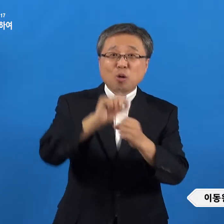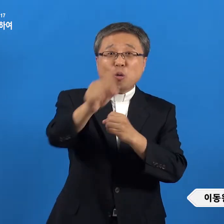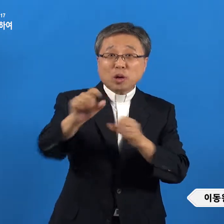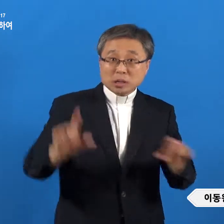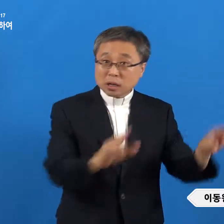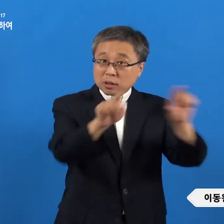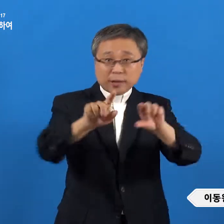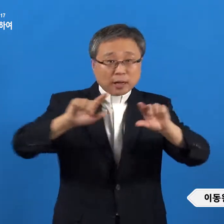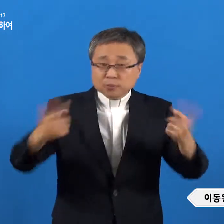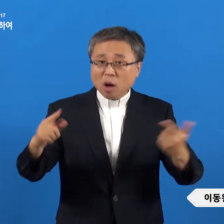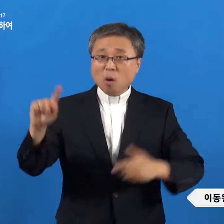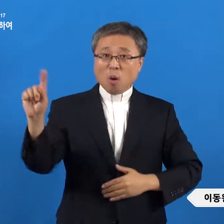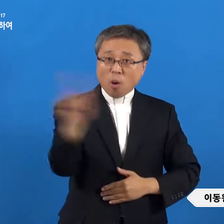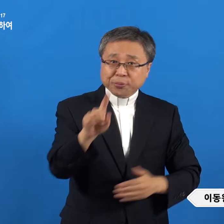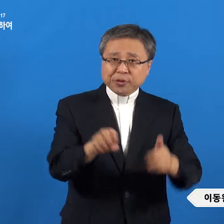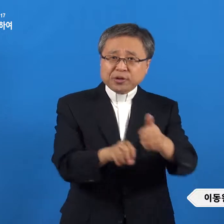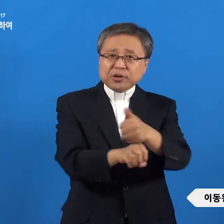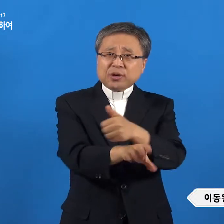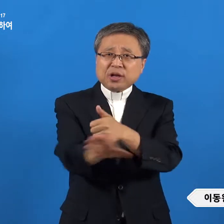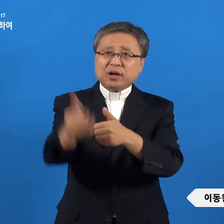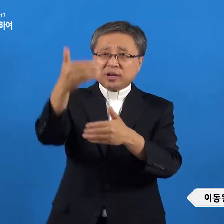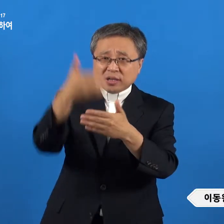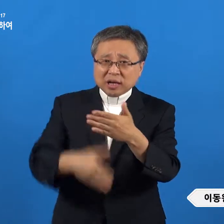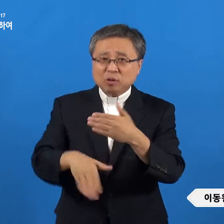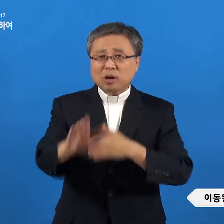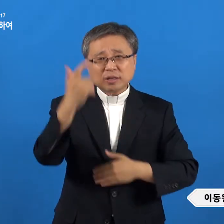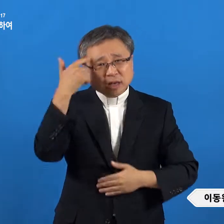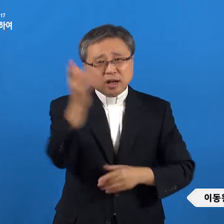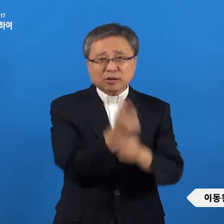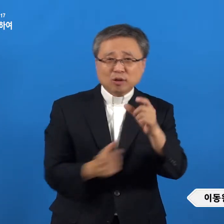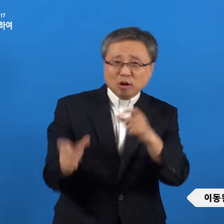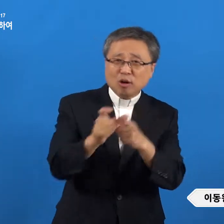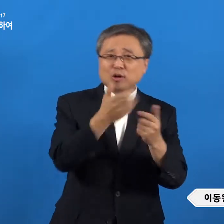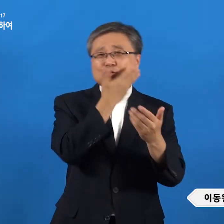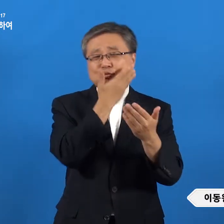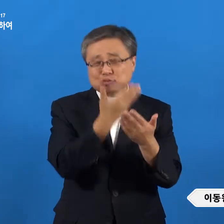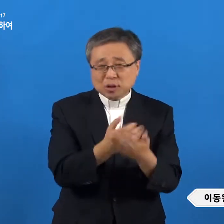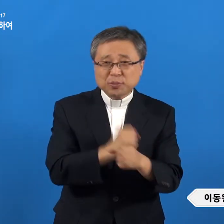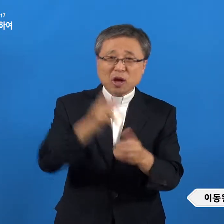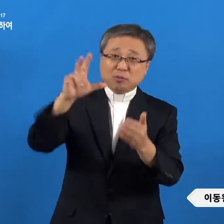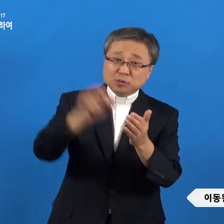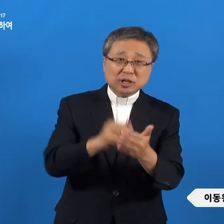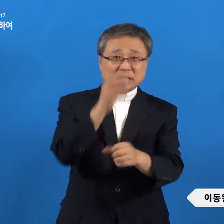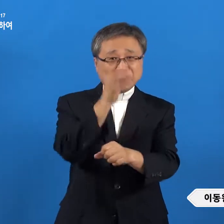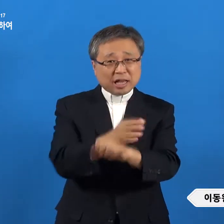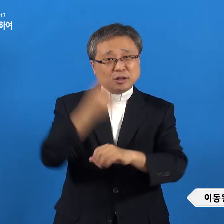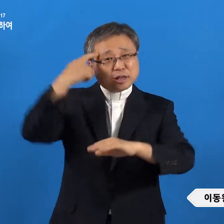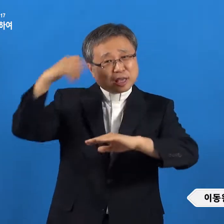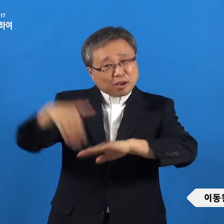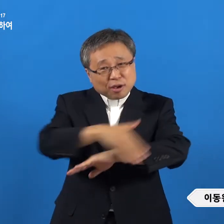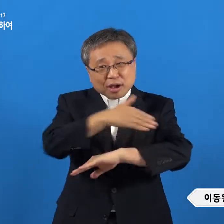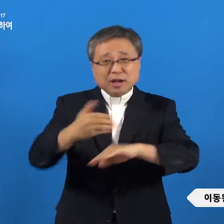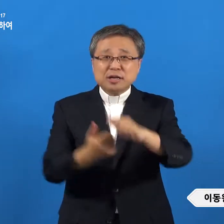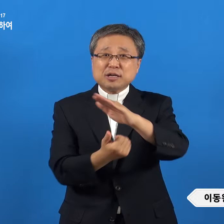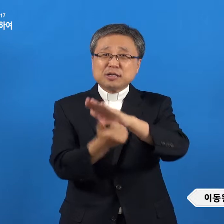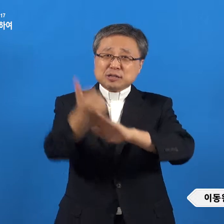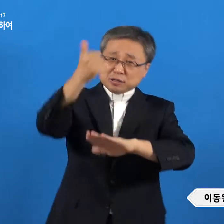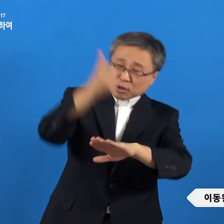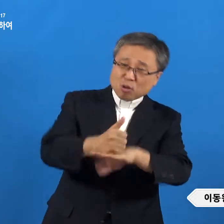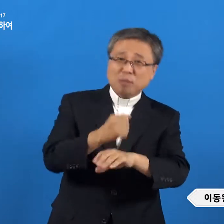아닙니다. 어떤 영향을 남기고 가느냐가 더 중요한 것입니다. 문제는 단순히 계획하고 성취만 하는 것도 중요한 것이